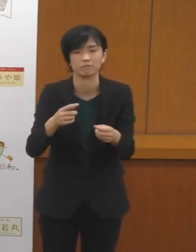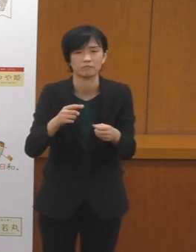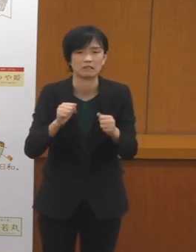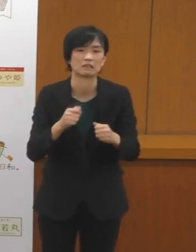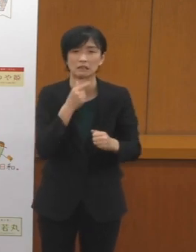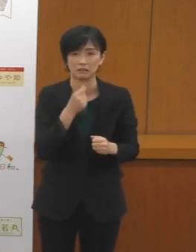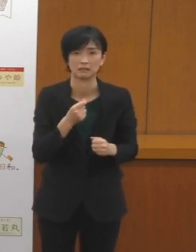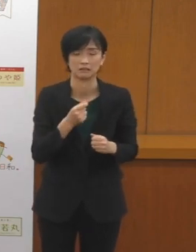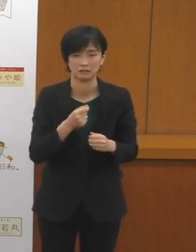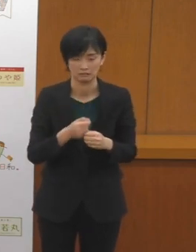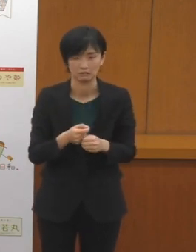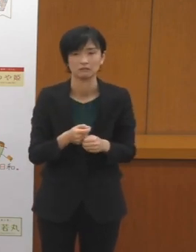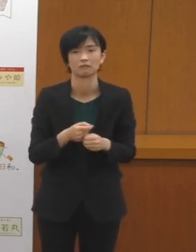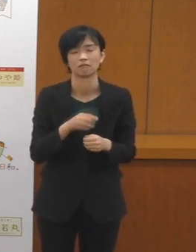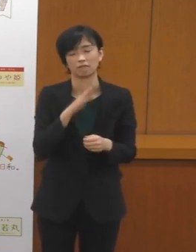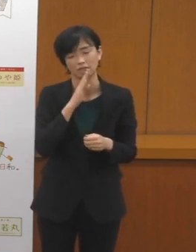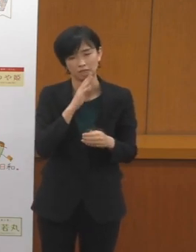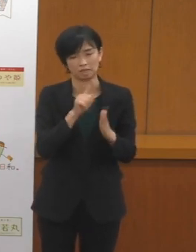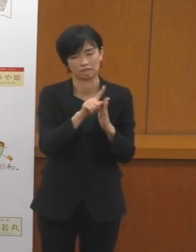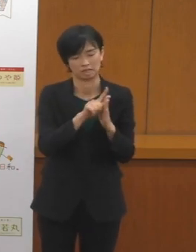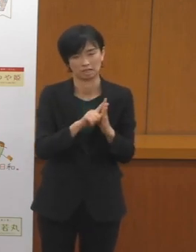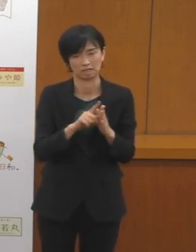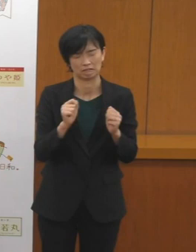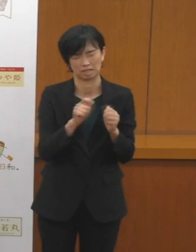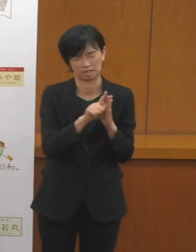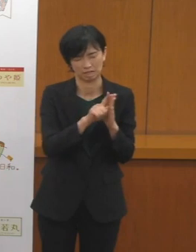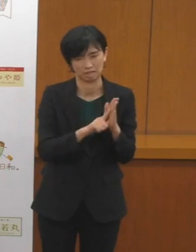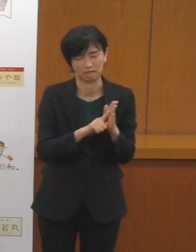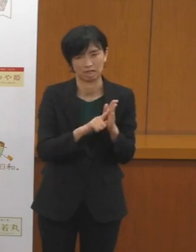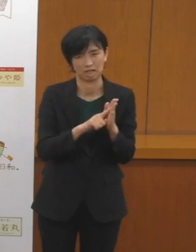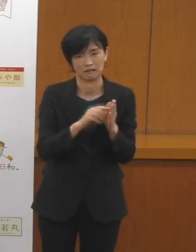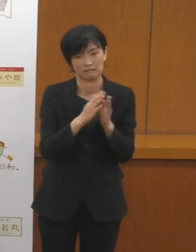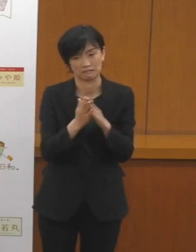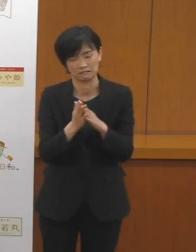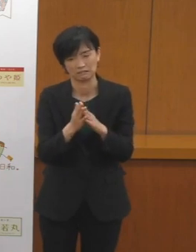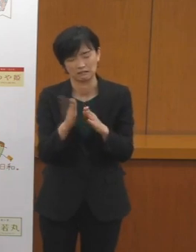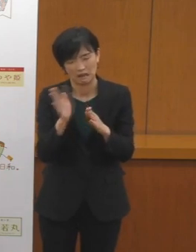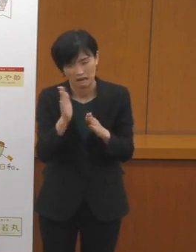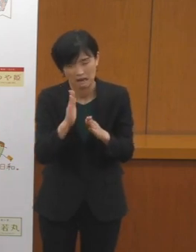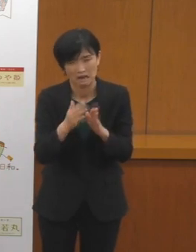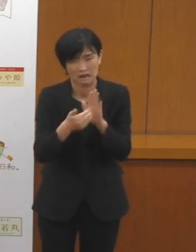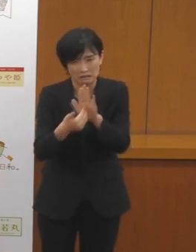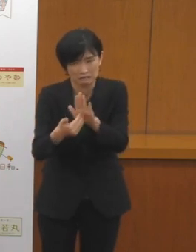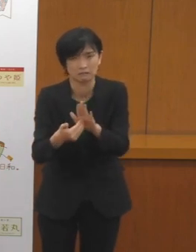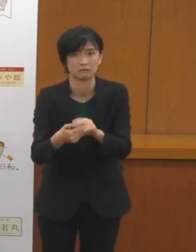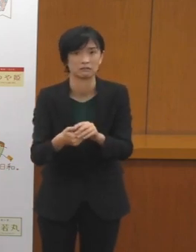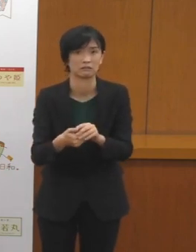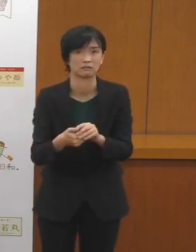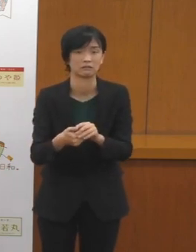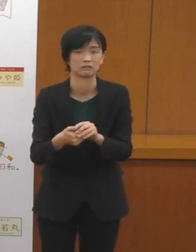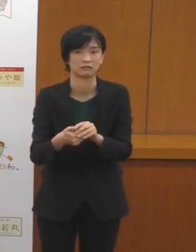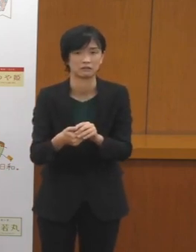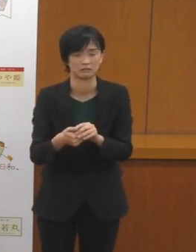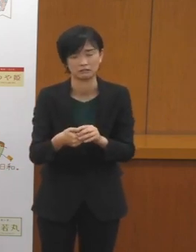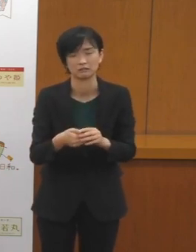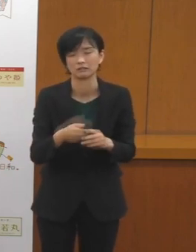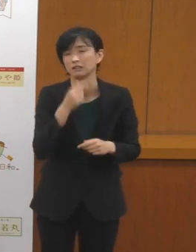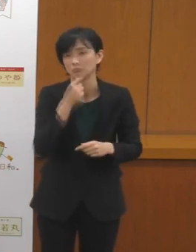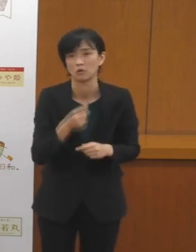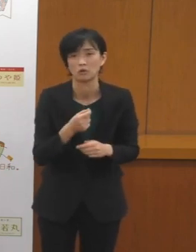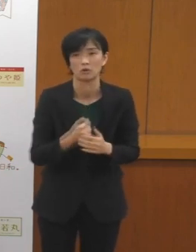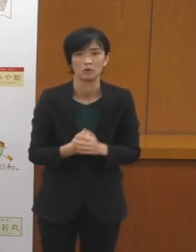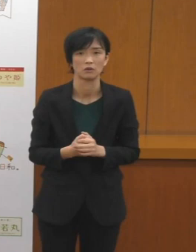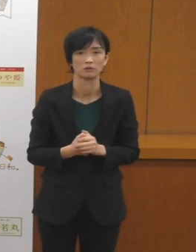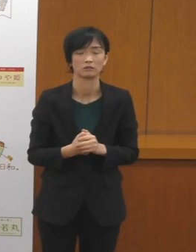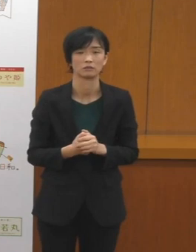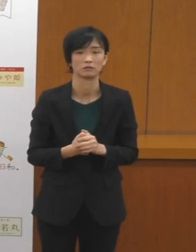本当に闘争外がこれ以降起きないようにということを切に願っており